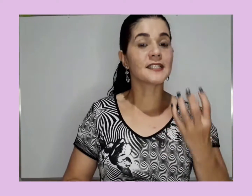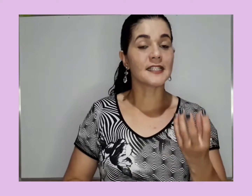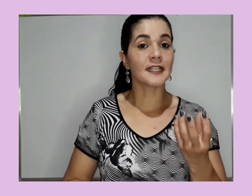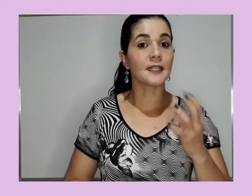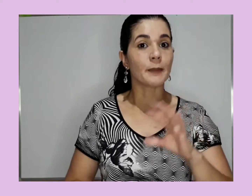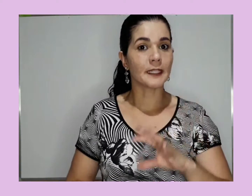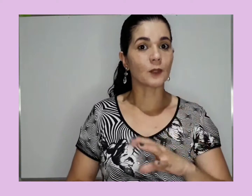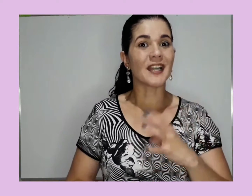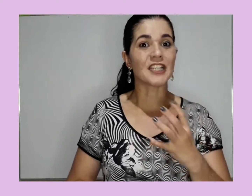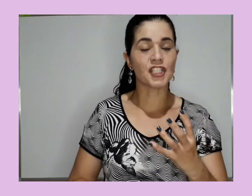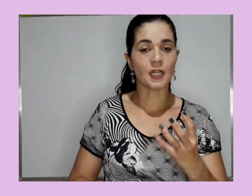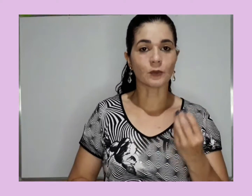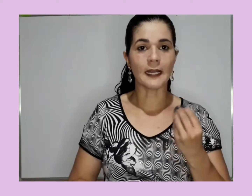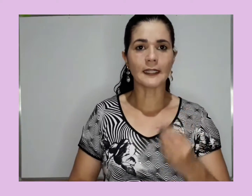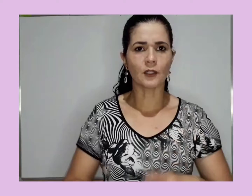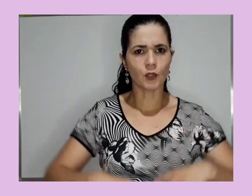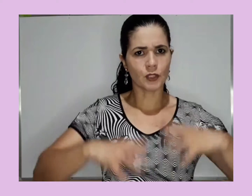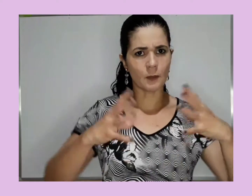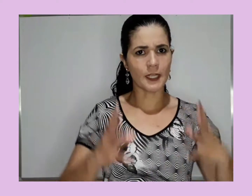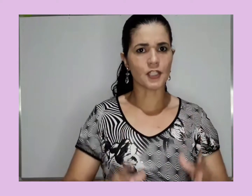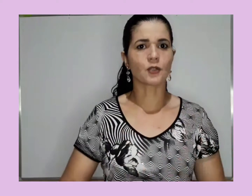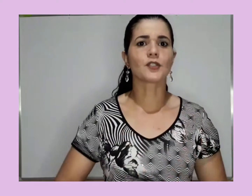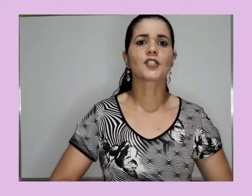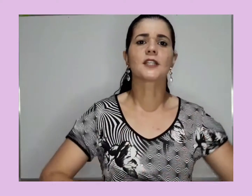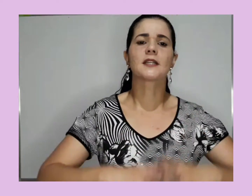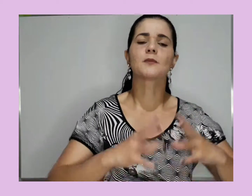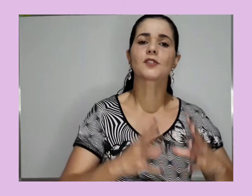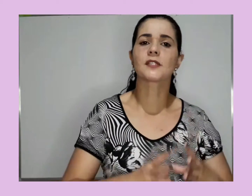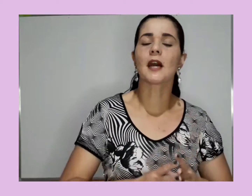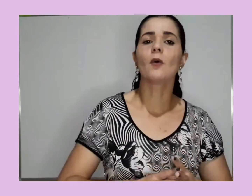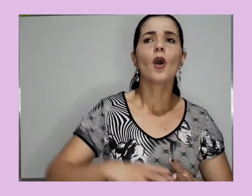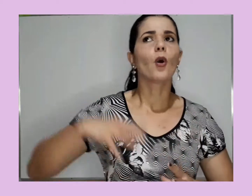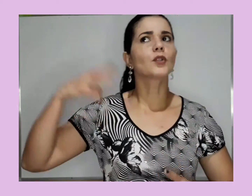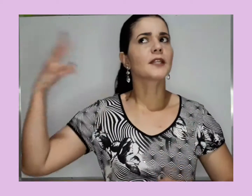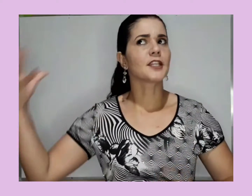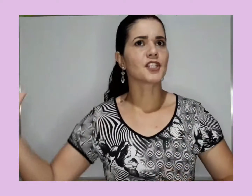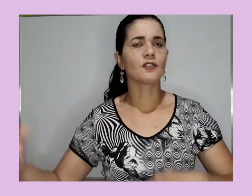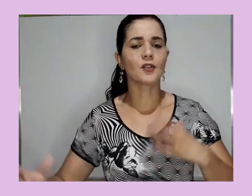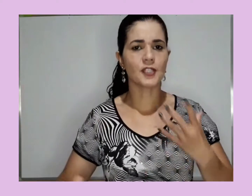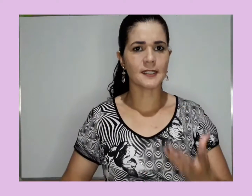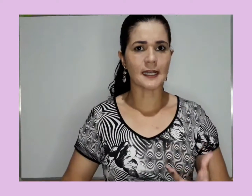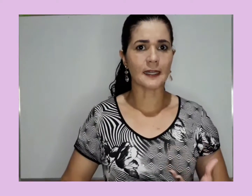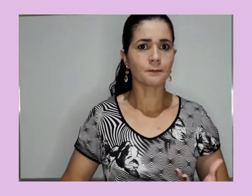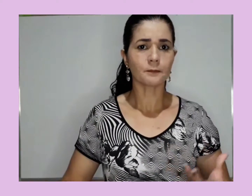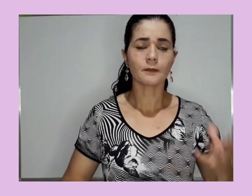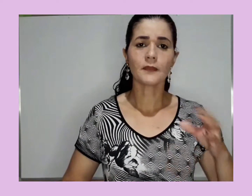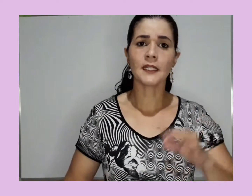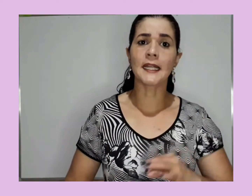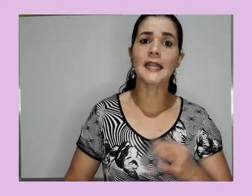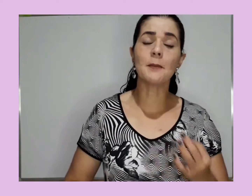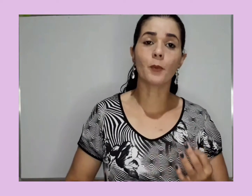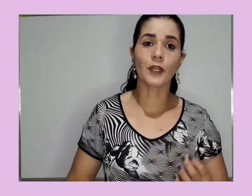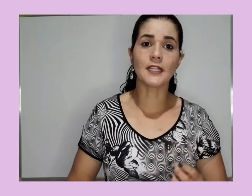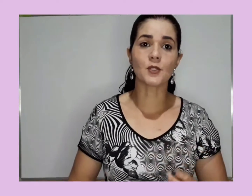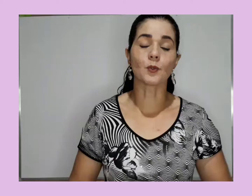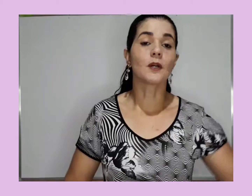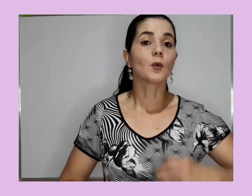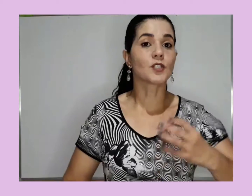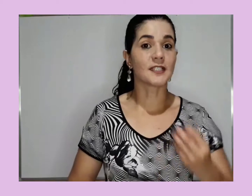diferencia dependendo da região, tá? Então, tem uma região que nós utilizamos o sinal, outra região vai utilizar, e nem por isso o sinal